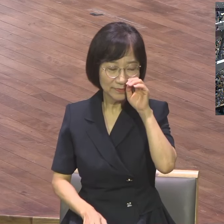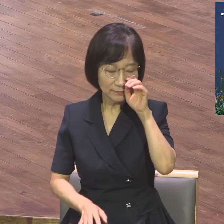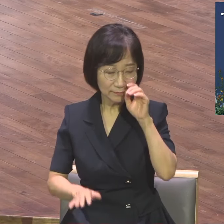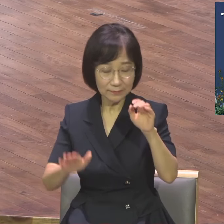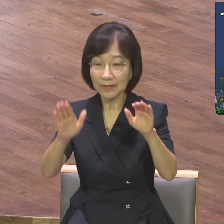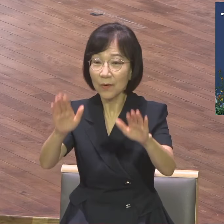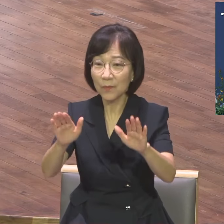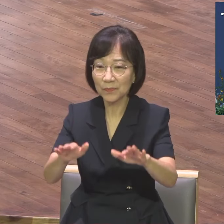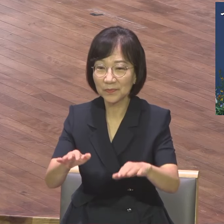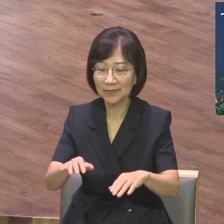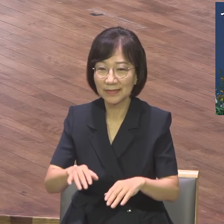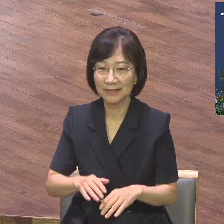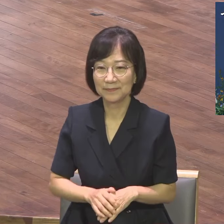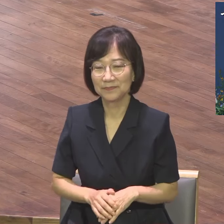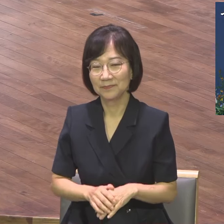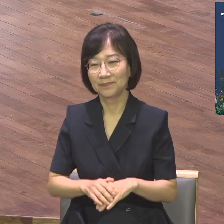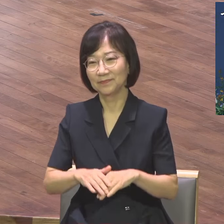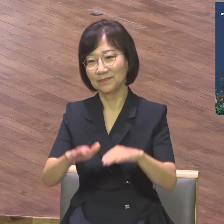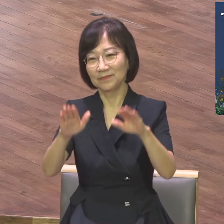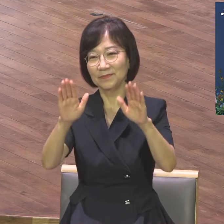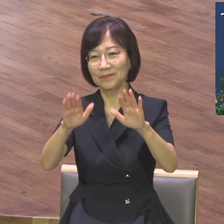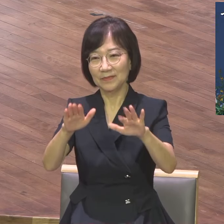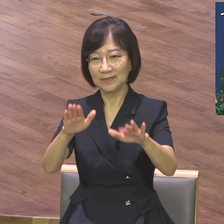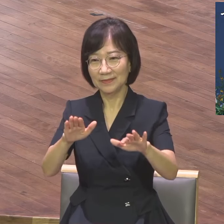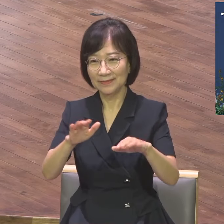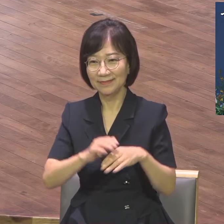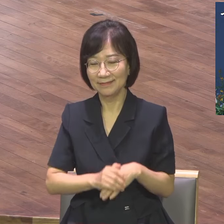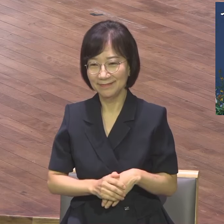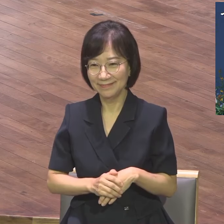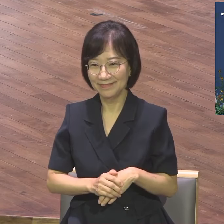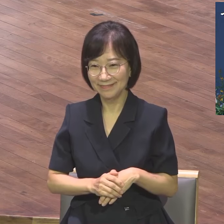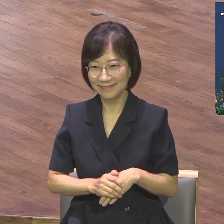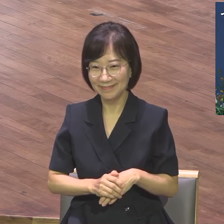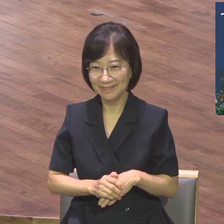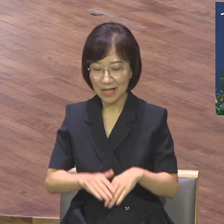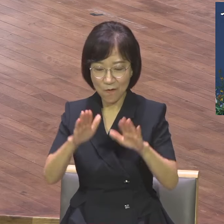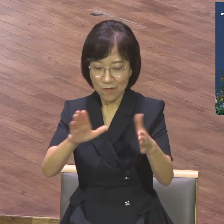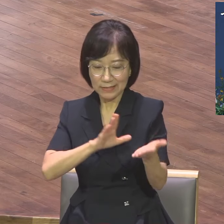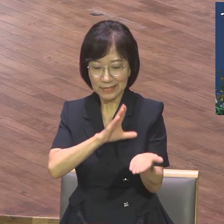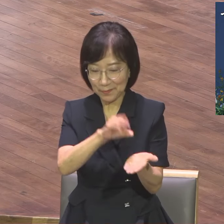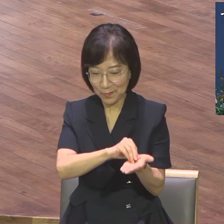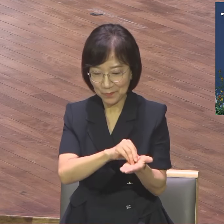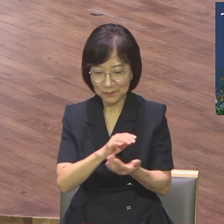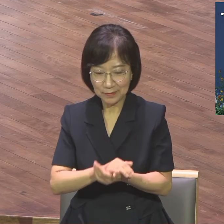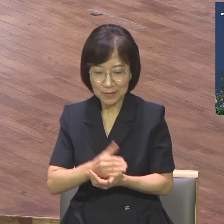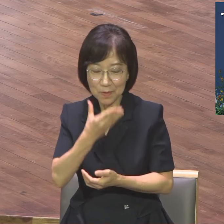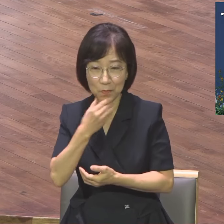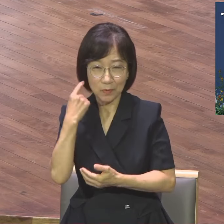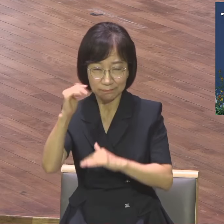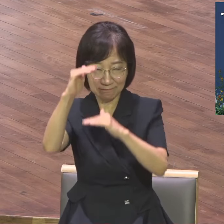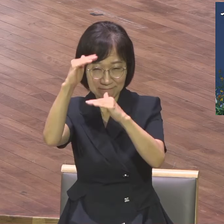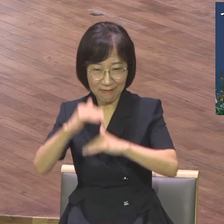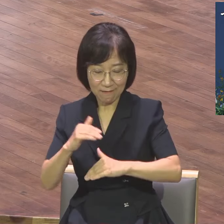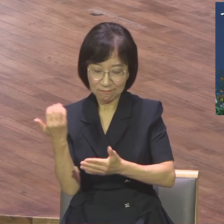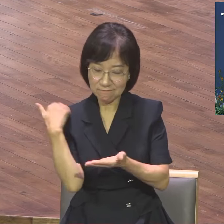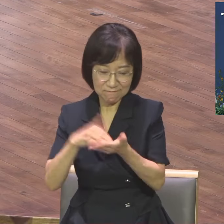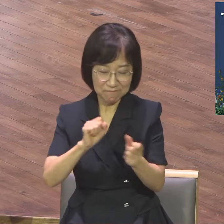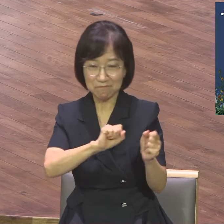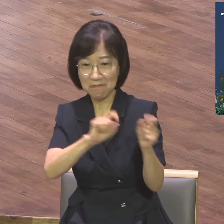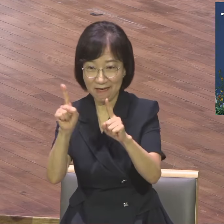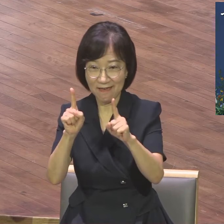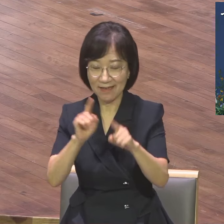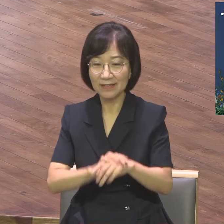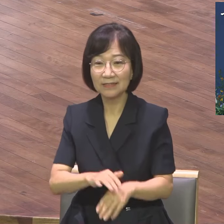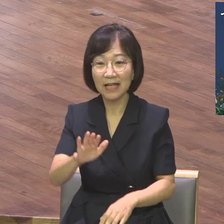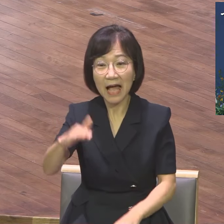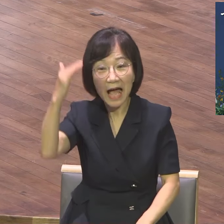여드리는 말씀 가지고 회복시키는 복음이라는 제목으로 말씀을 드립니다. 우리 속담에 보면 믿는 도끼에